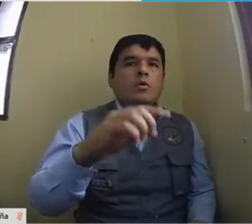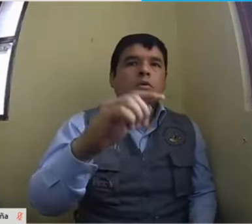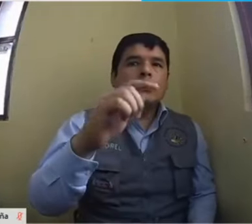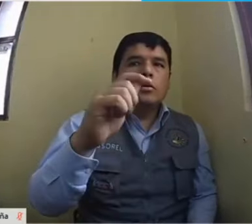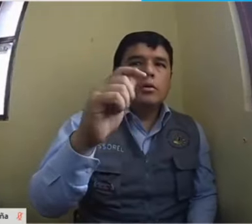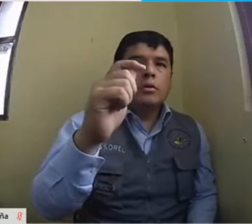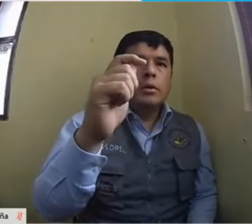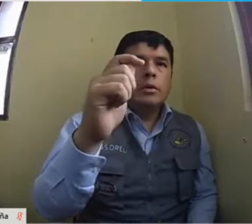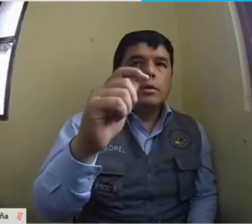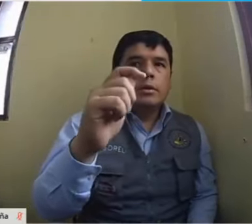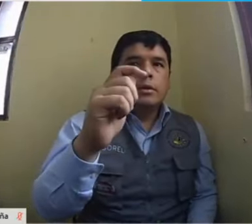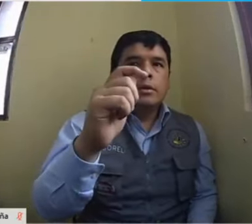Profesor.